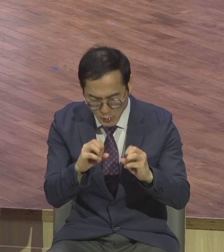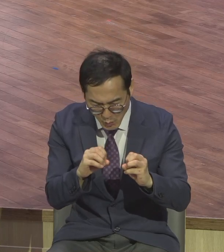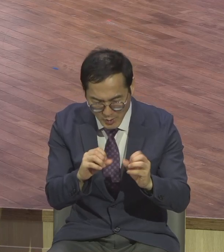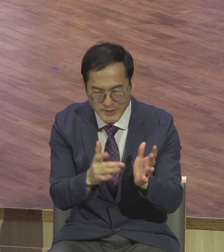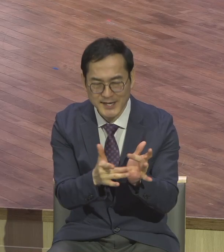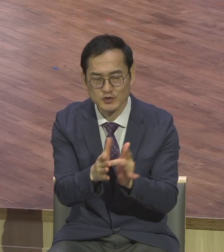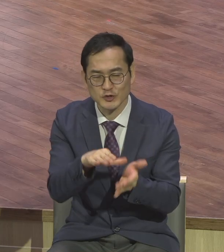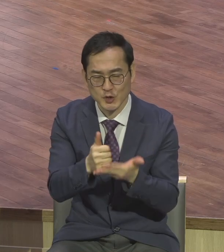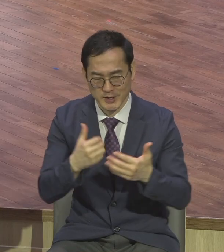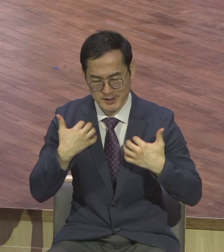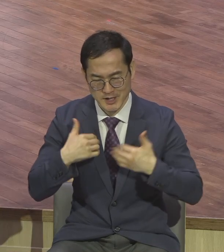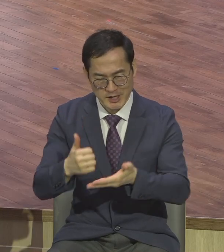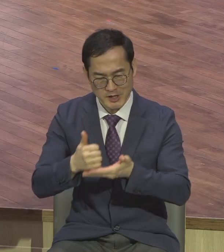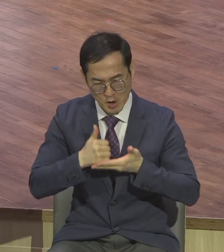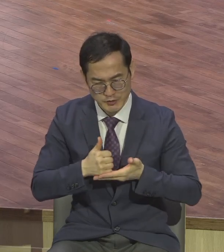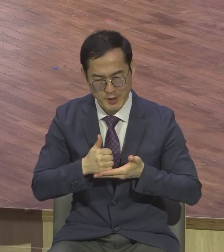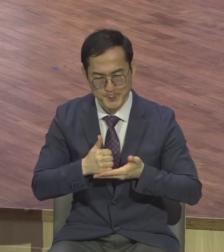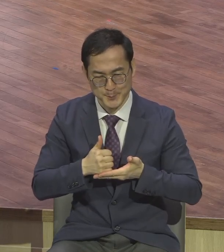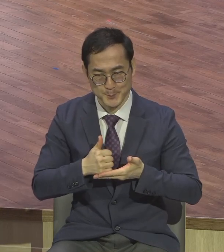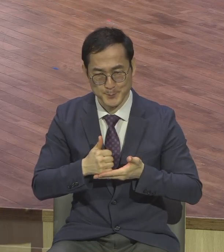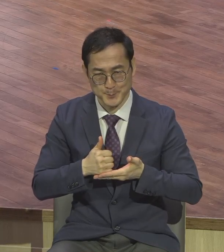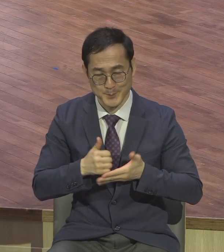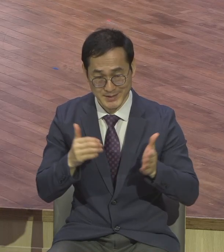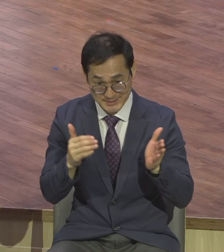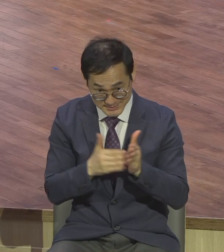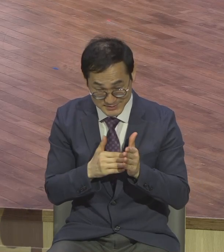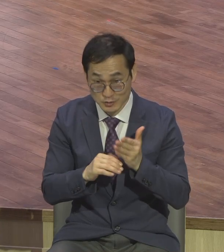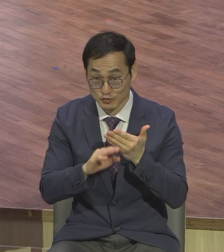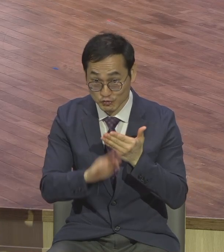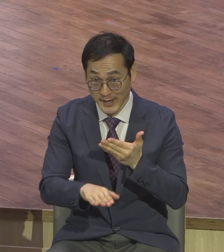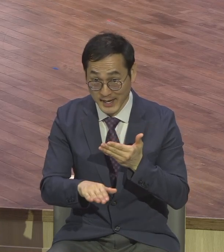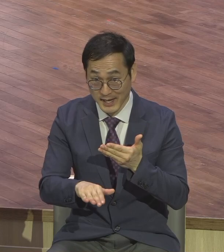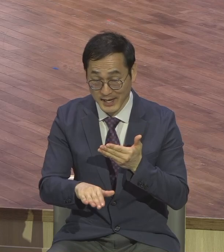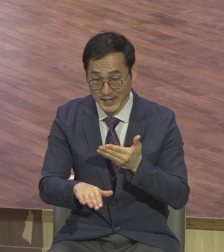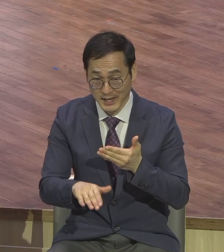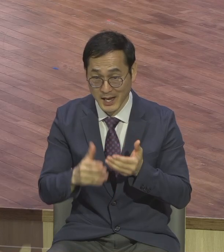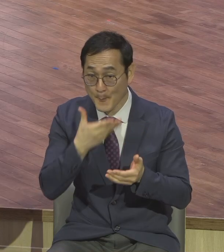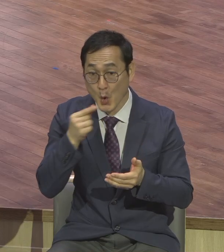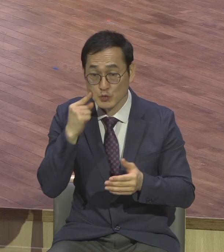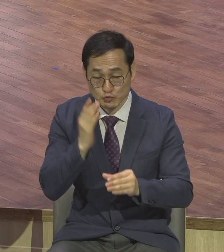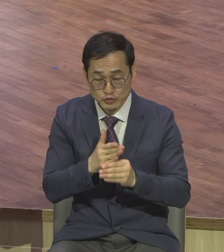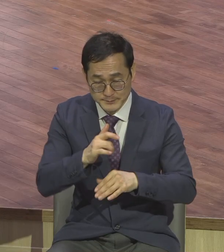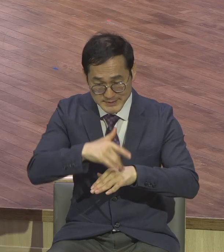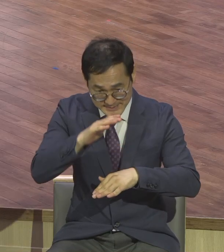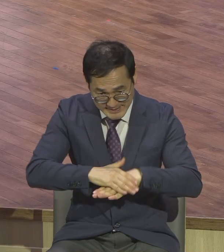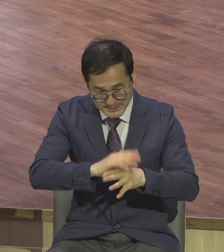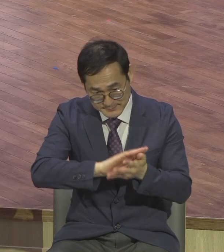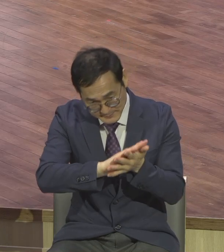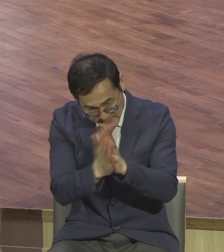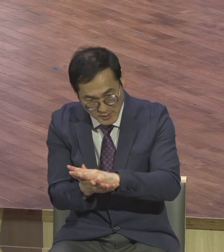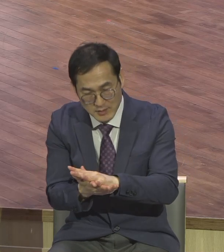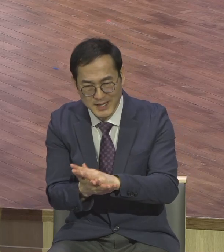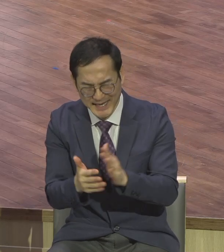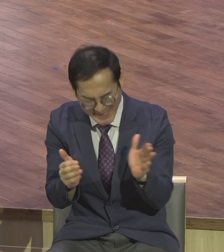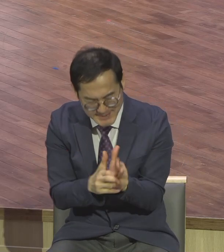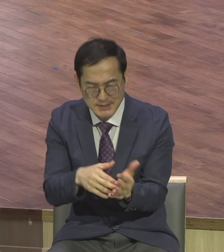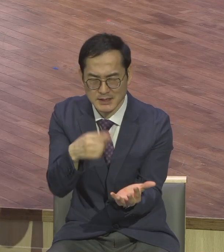예수 그리스도의 복음으로 완전 체질화 시켜줘야 돼. 완전 복음